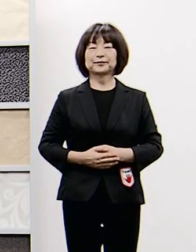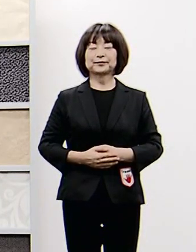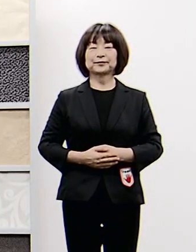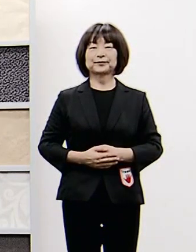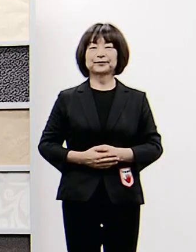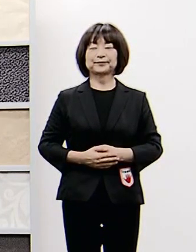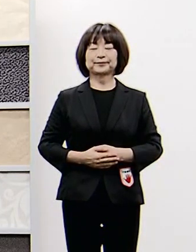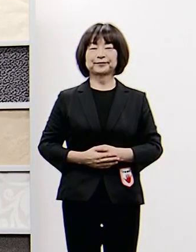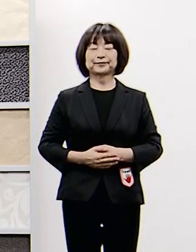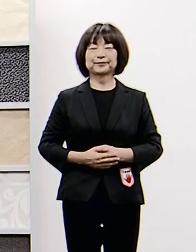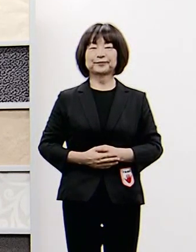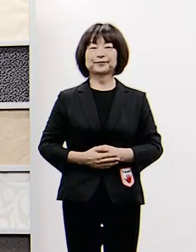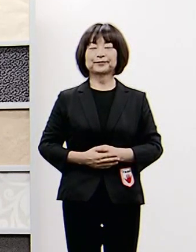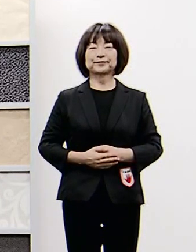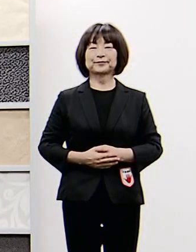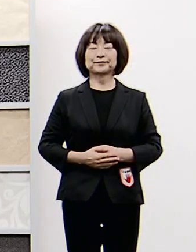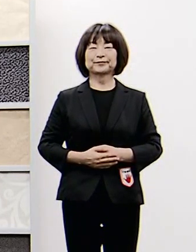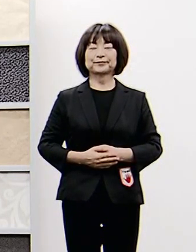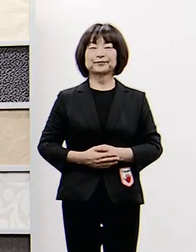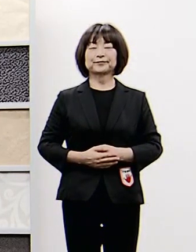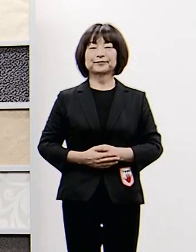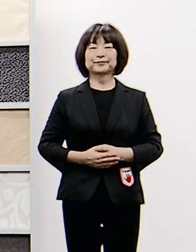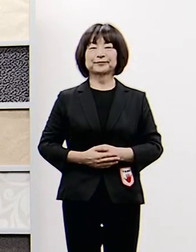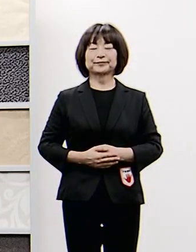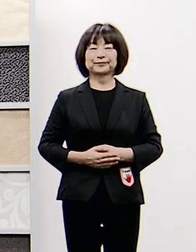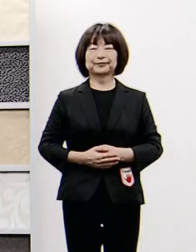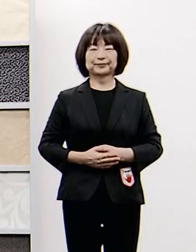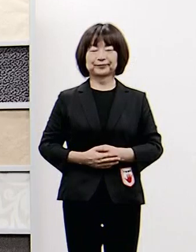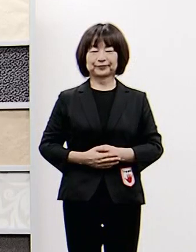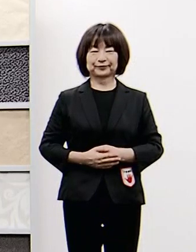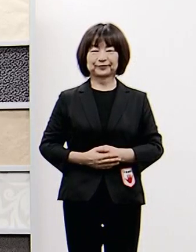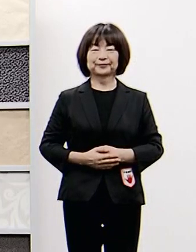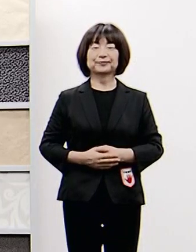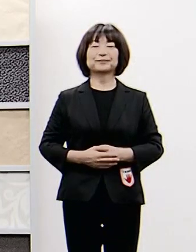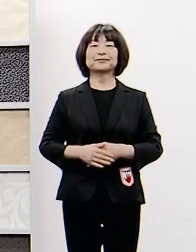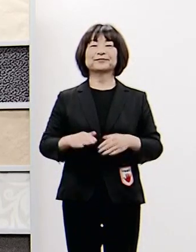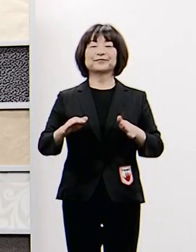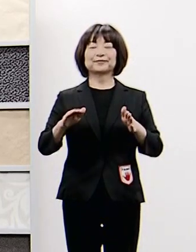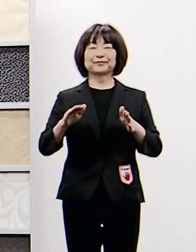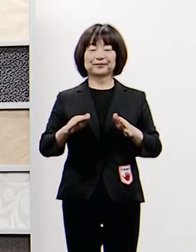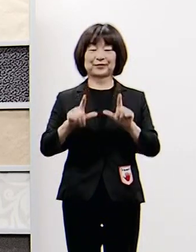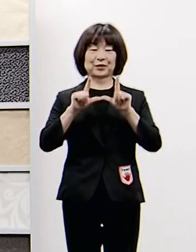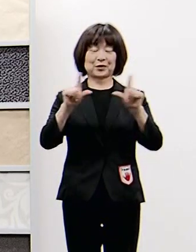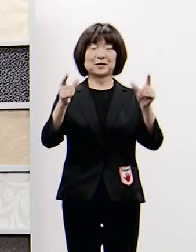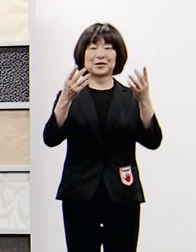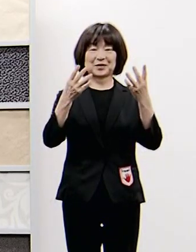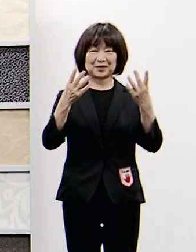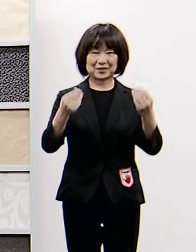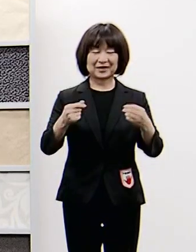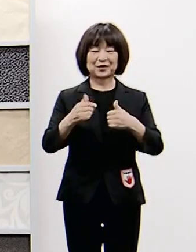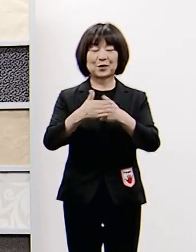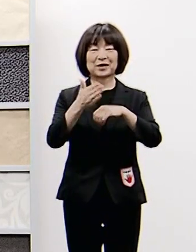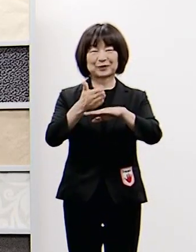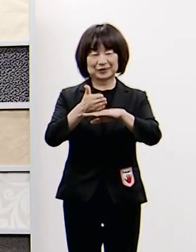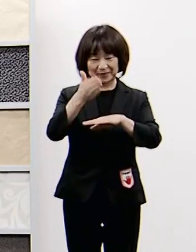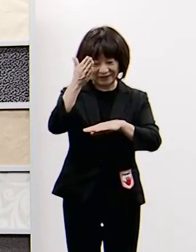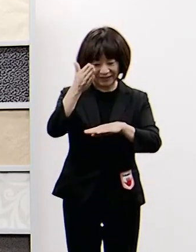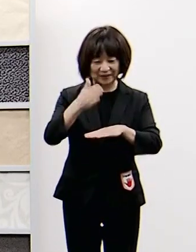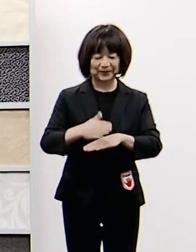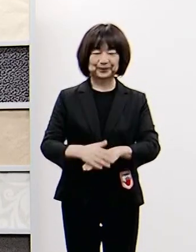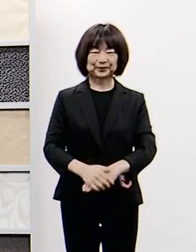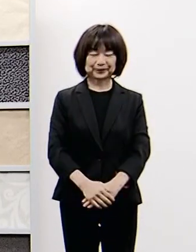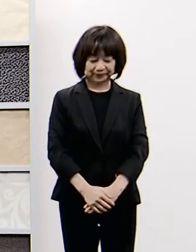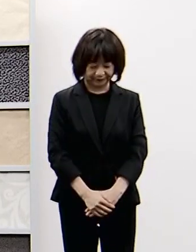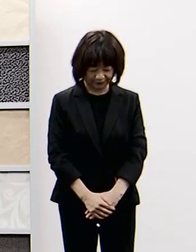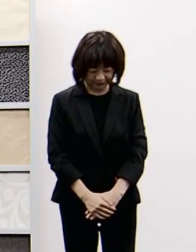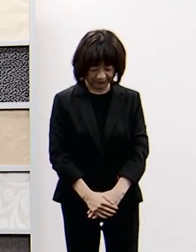よろしいでしょうかはいそれでは以上をもちまして臨時の知識記者会見を終了いたしますご協力ありがとうございましたありがとう